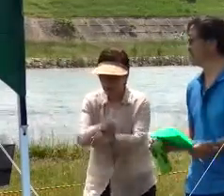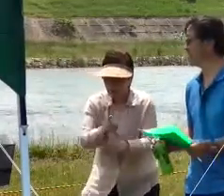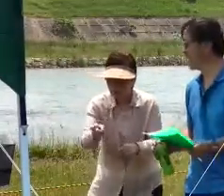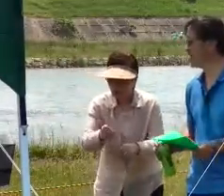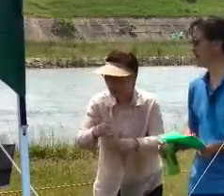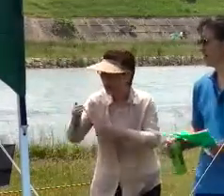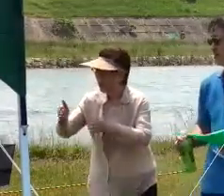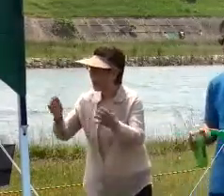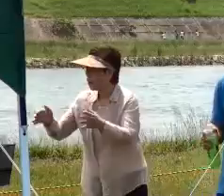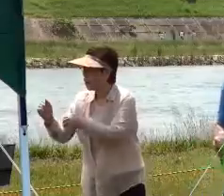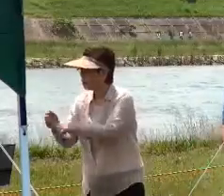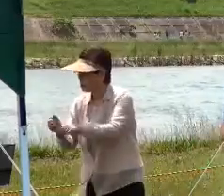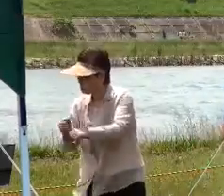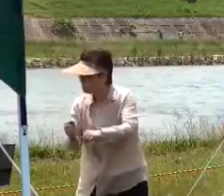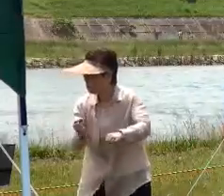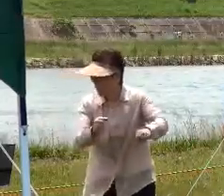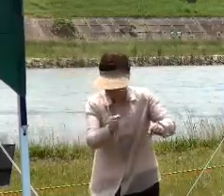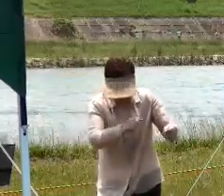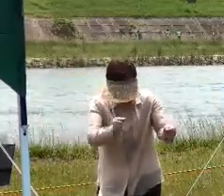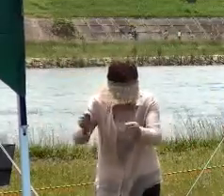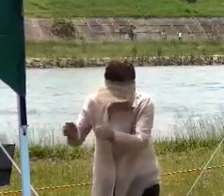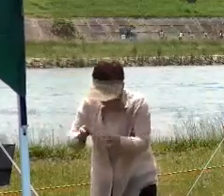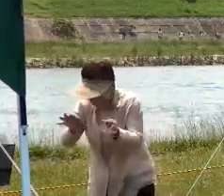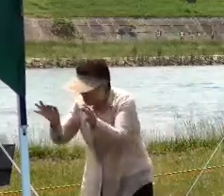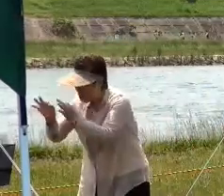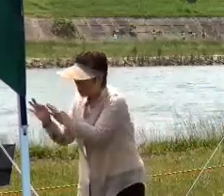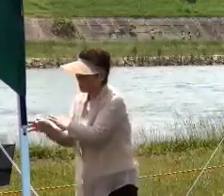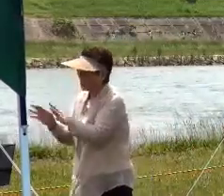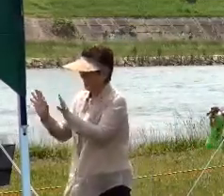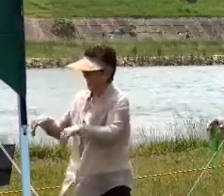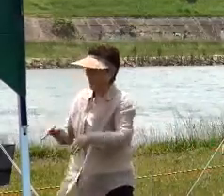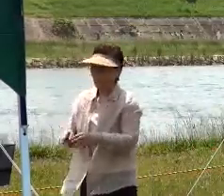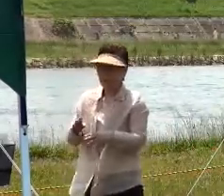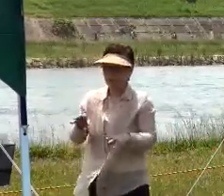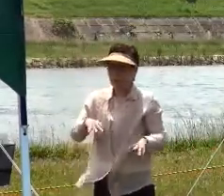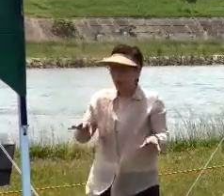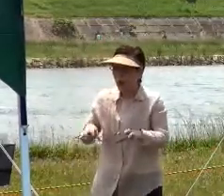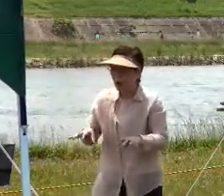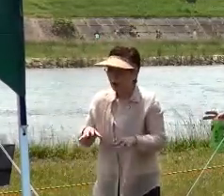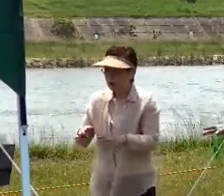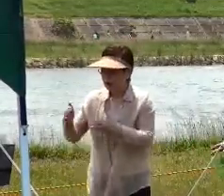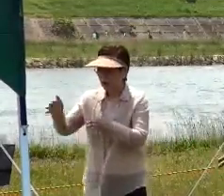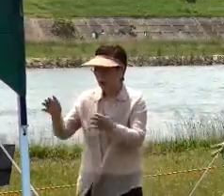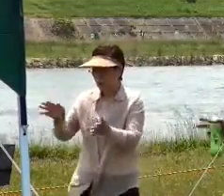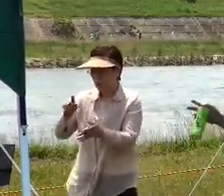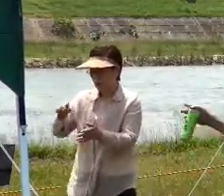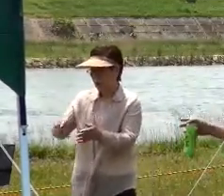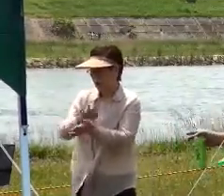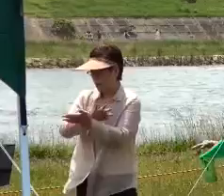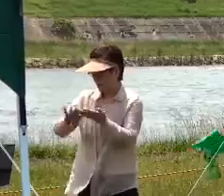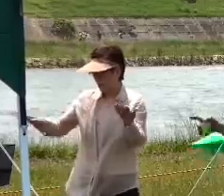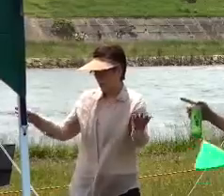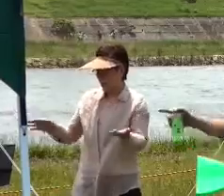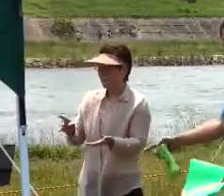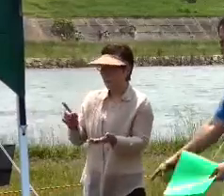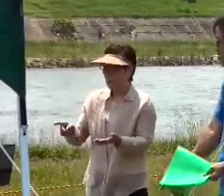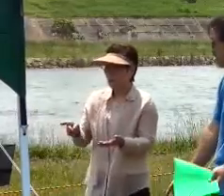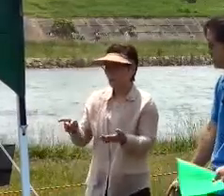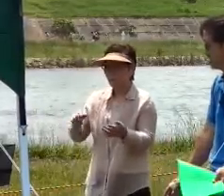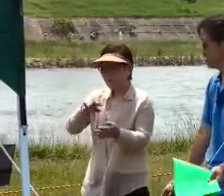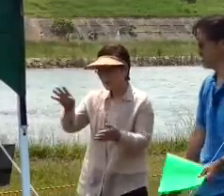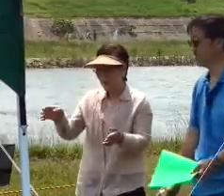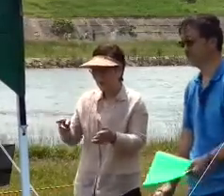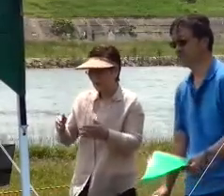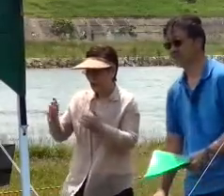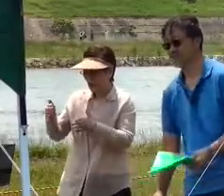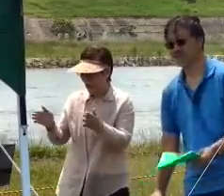ちょっと反省したね、なくした瞬間に、それで慌てて部屋中きれいにしました。で、部屋の汚い人は少し何かなく